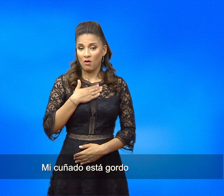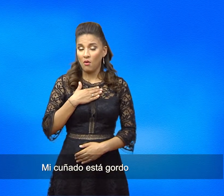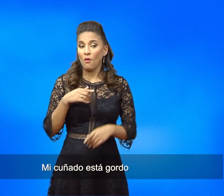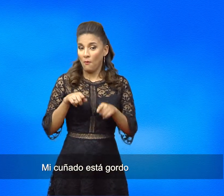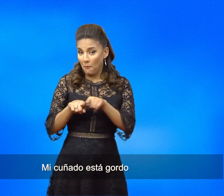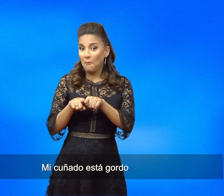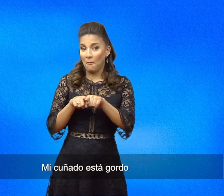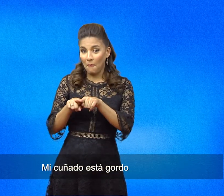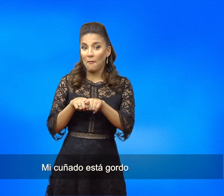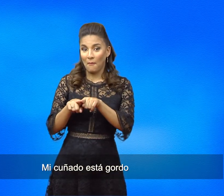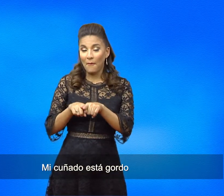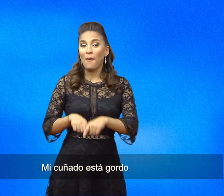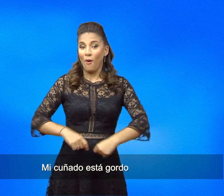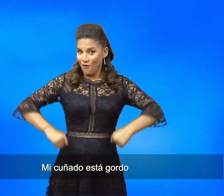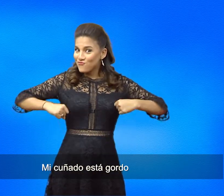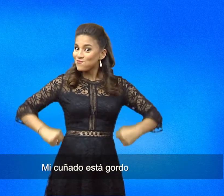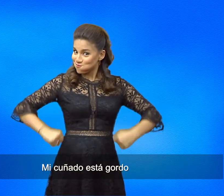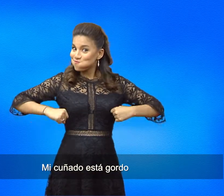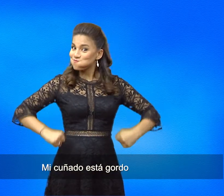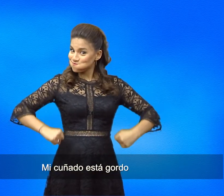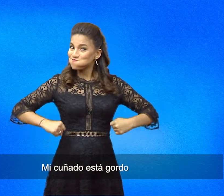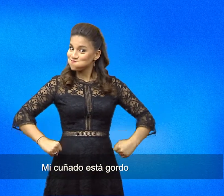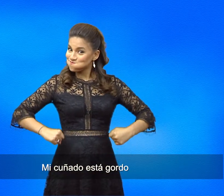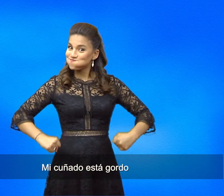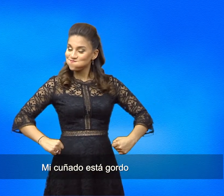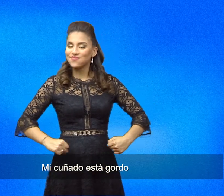mi cuñado está gordo